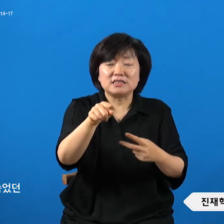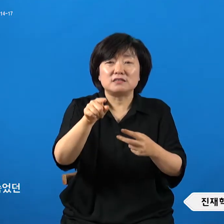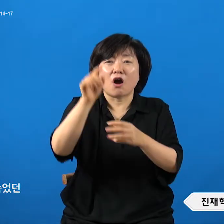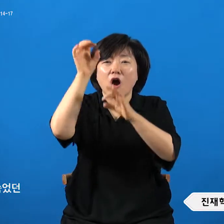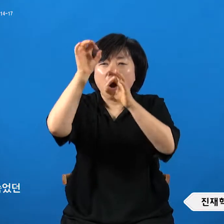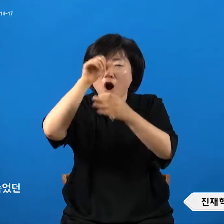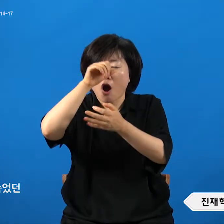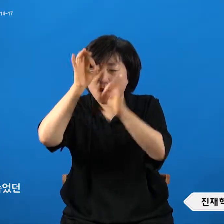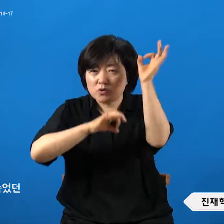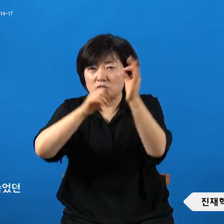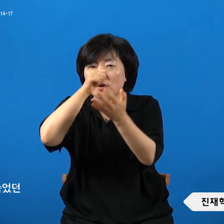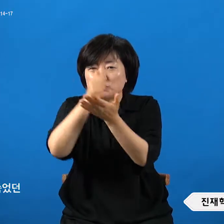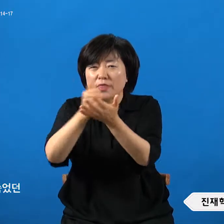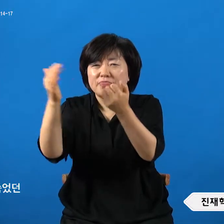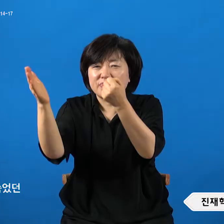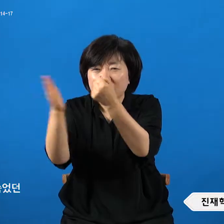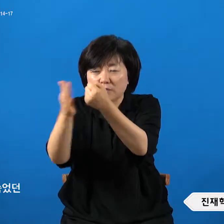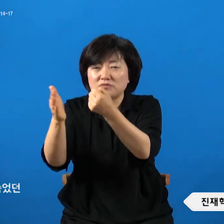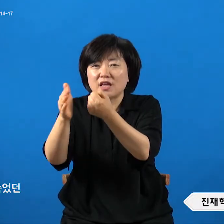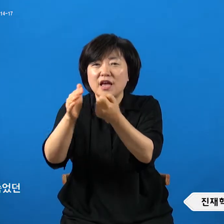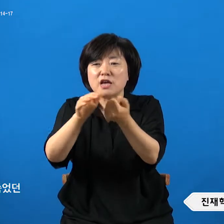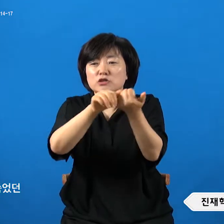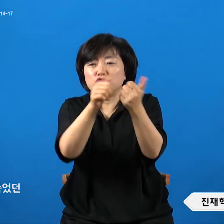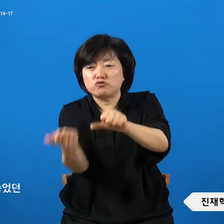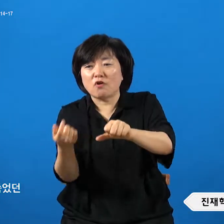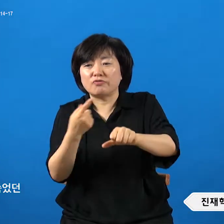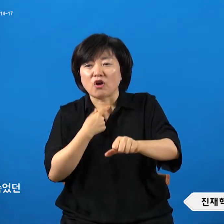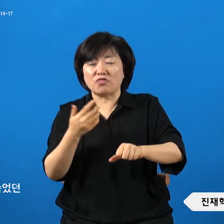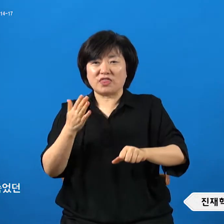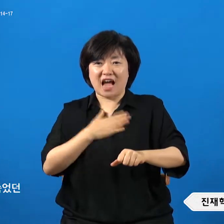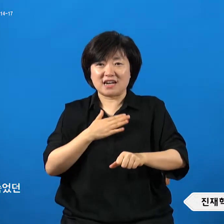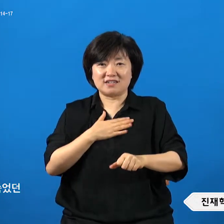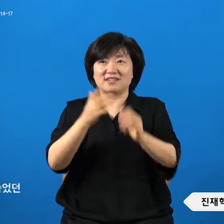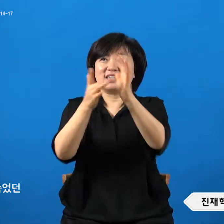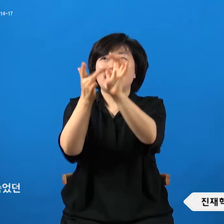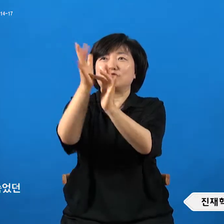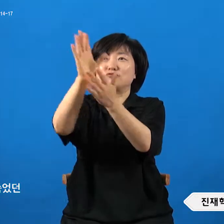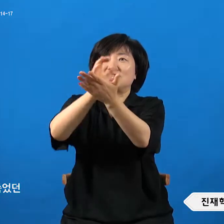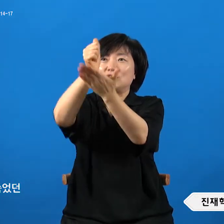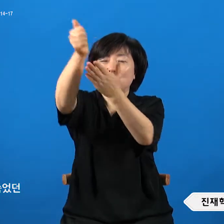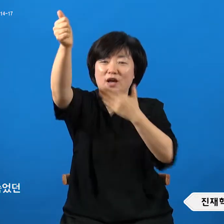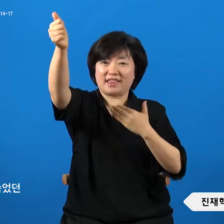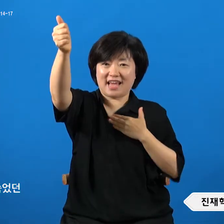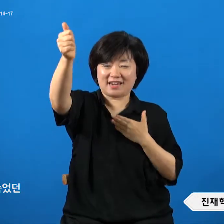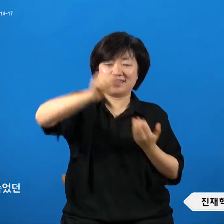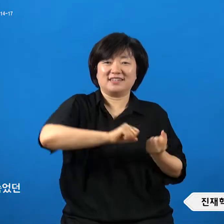죄로 죽였던 너희를 살리셨도다. 사도 바울은 빌립보서 1장에